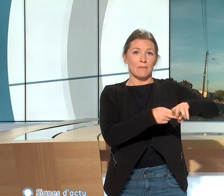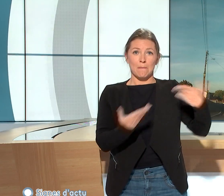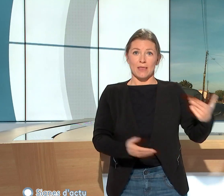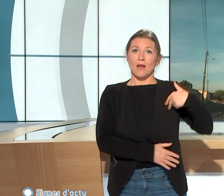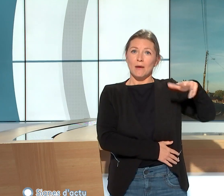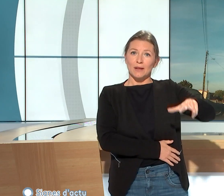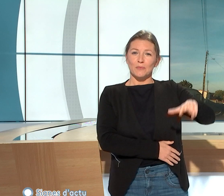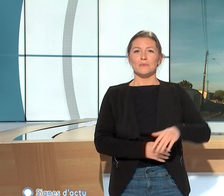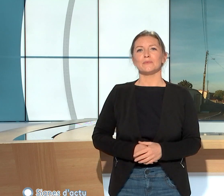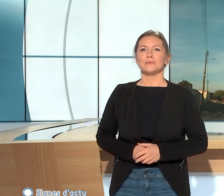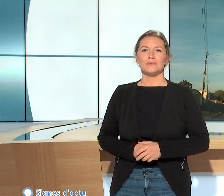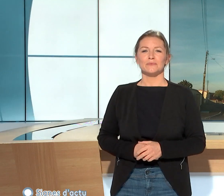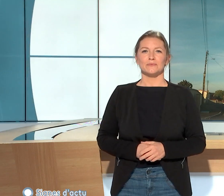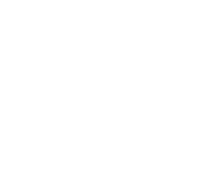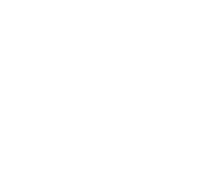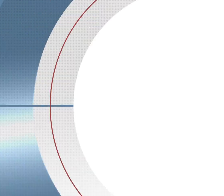aujourd'hui habité.